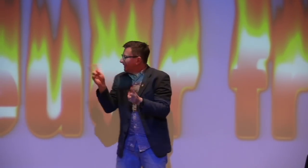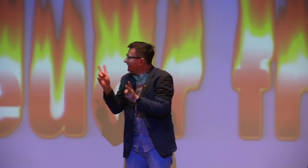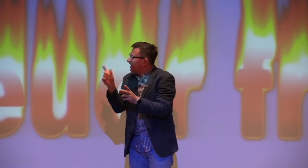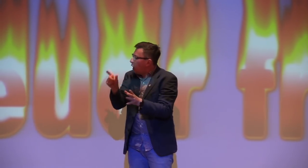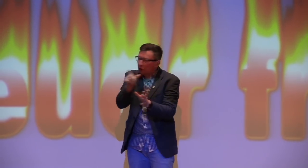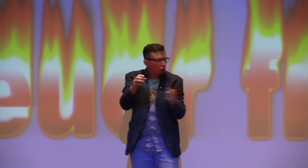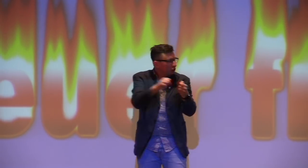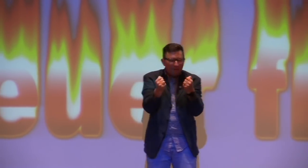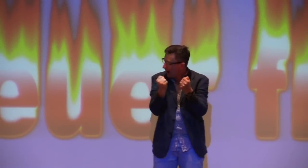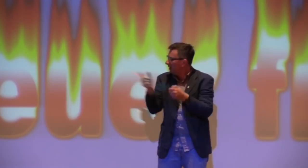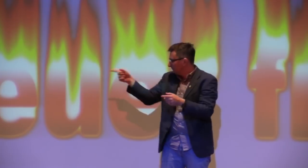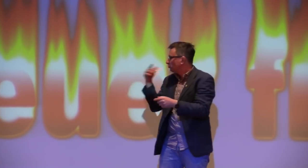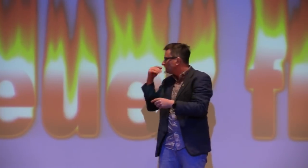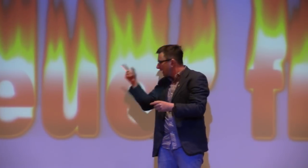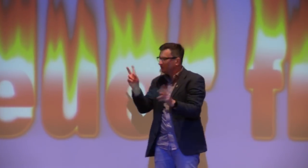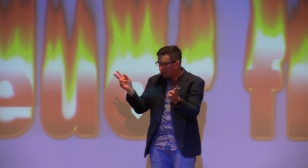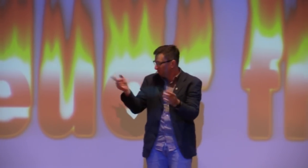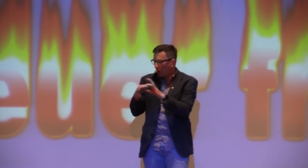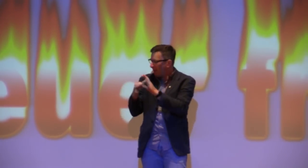zu bekommen. Da muss halt natürlich die richtigen Leute